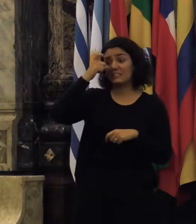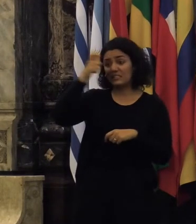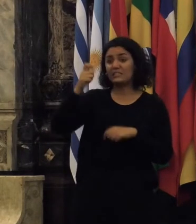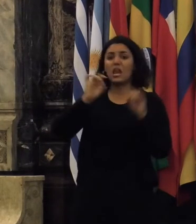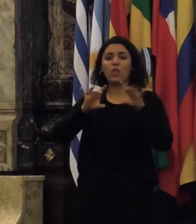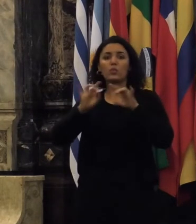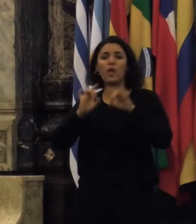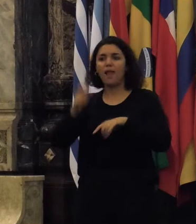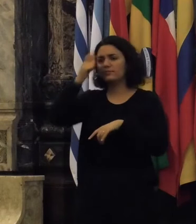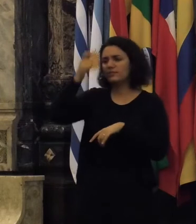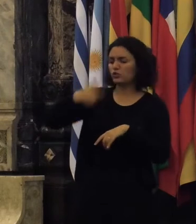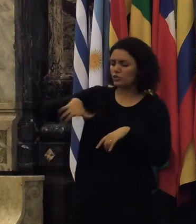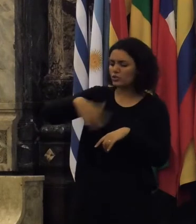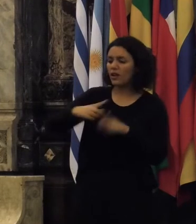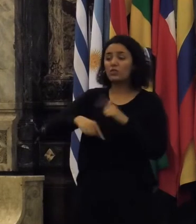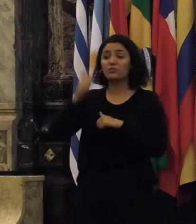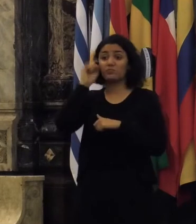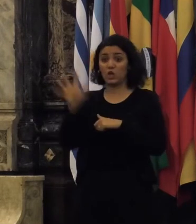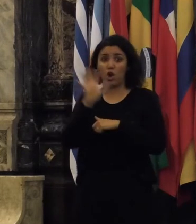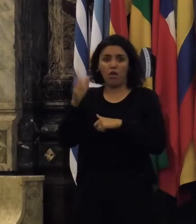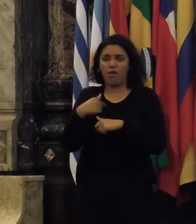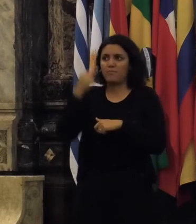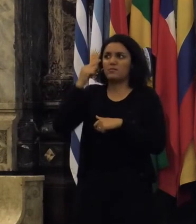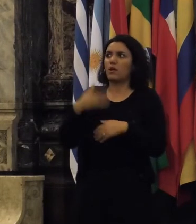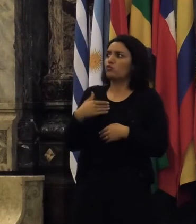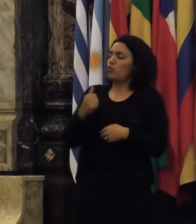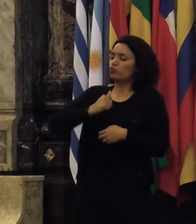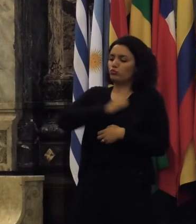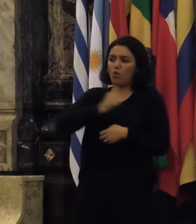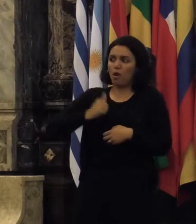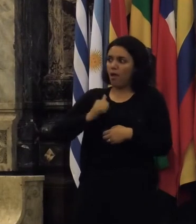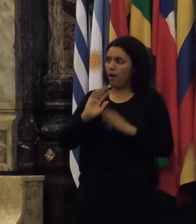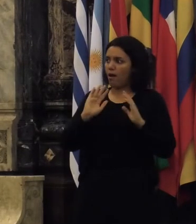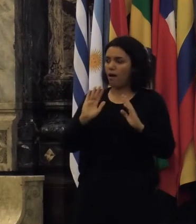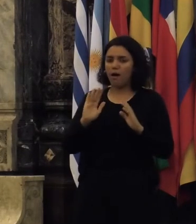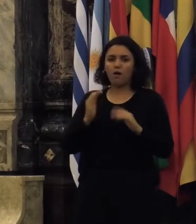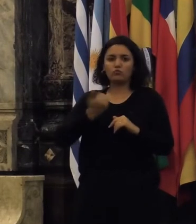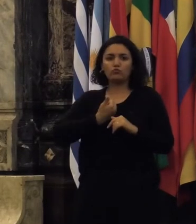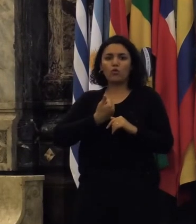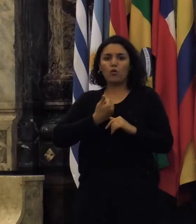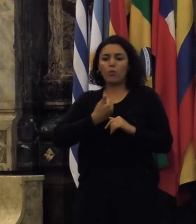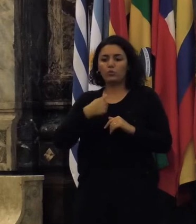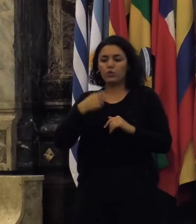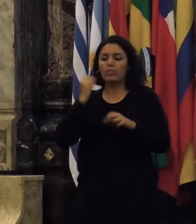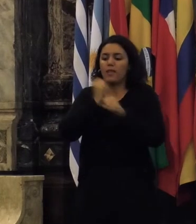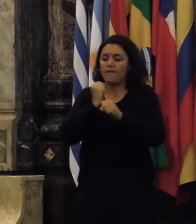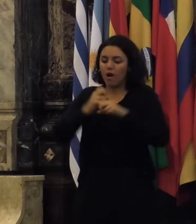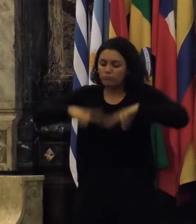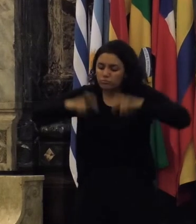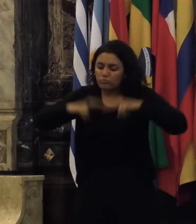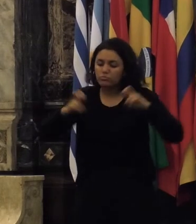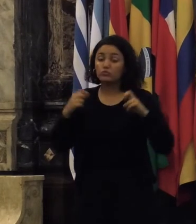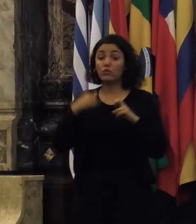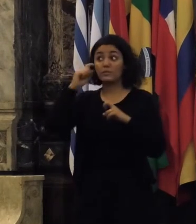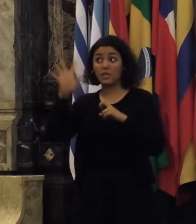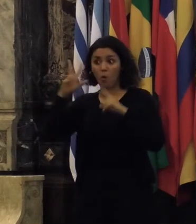saber. La psicología que se piense aislada, y mi marco, mi punto desde el cual pienso estas cosas es el psicoanálisis, creo